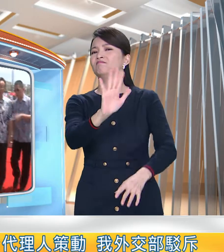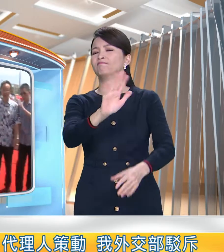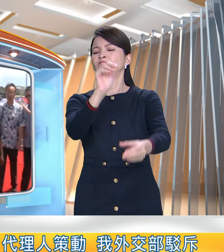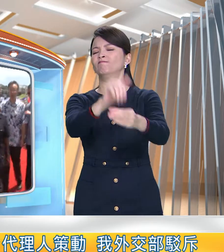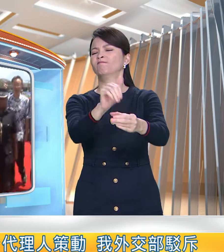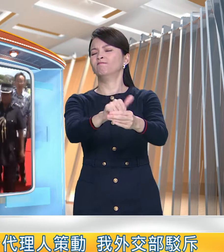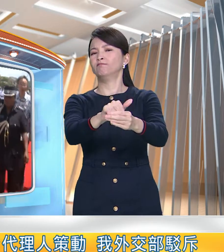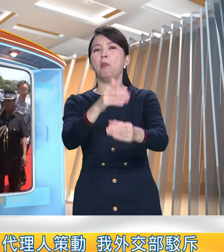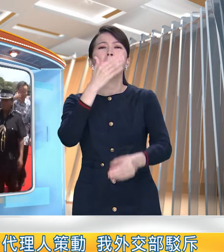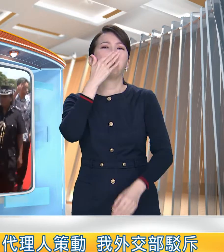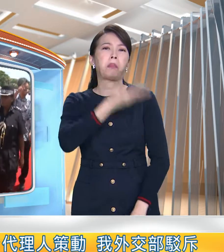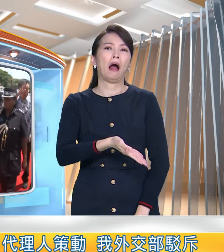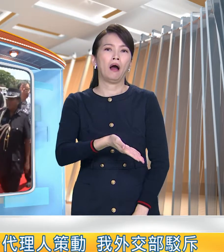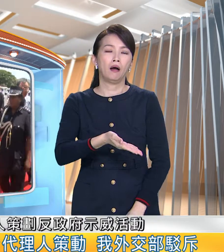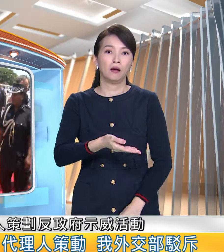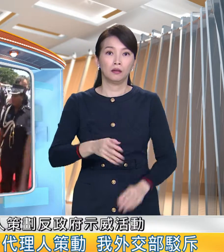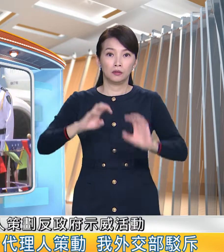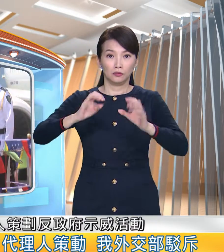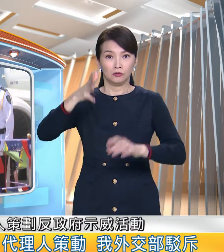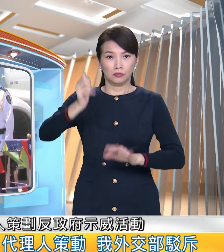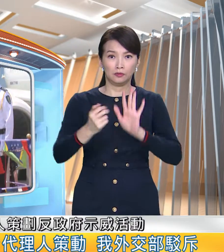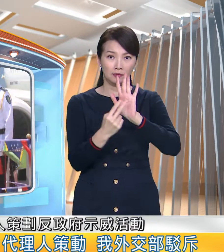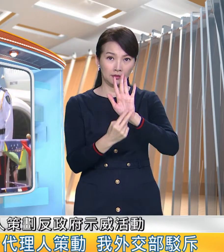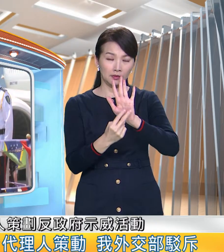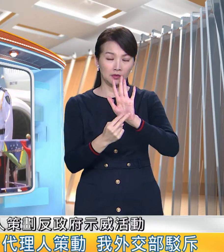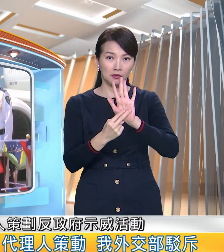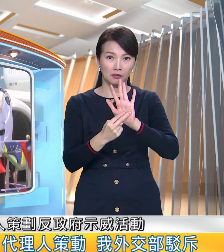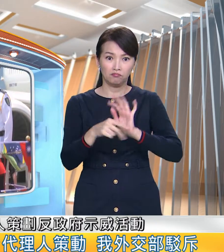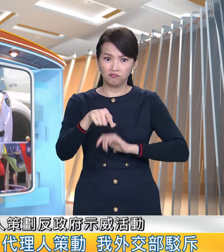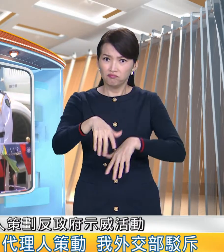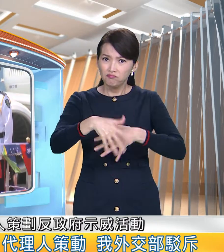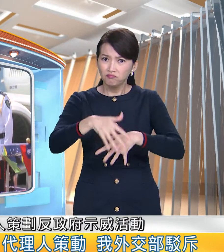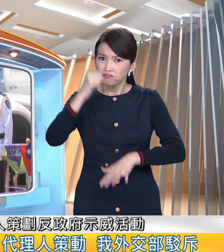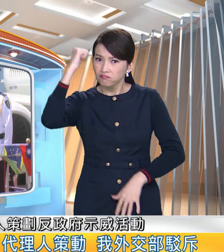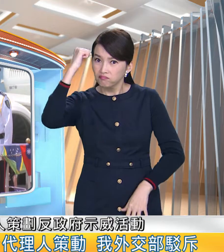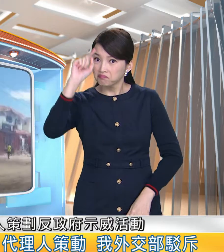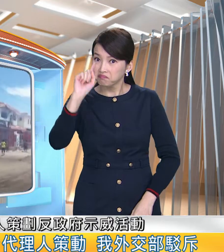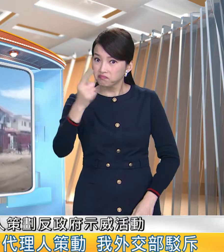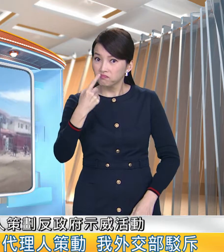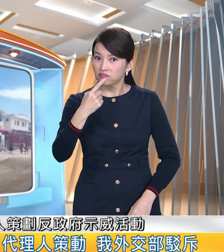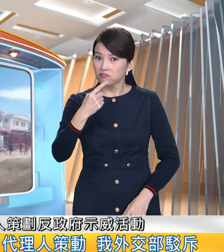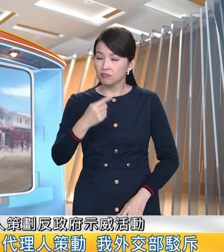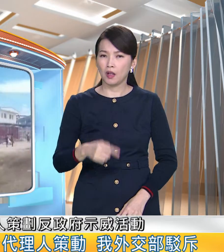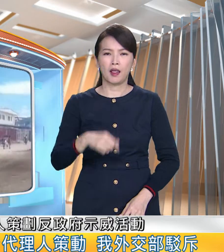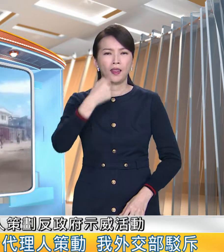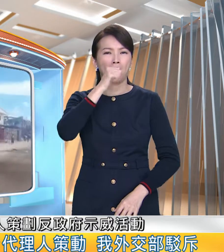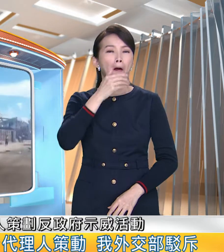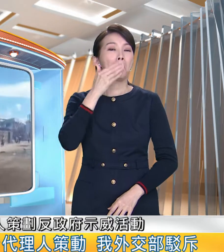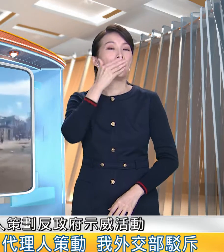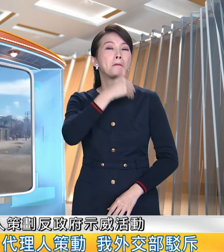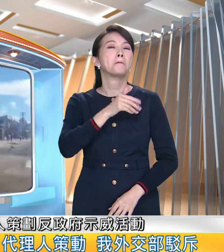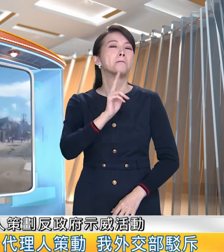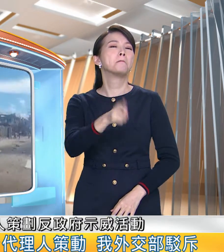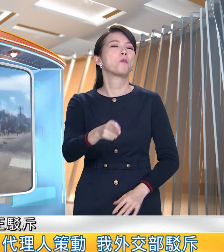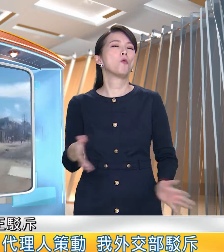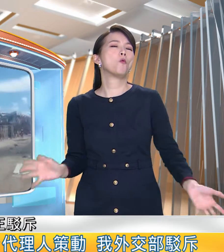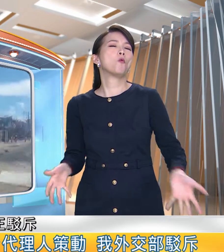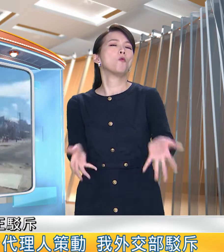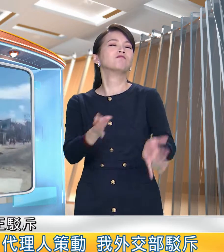论时指控台湾代理人策划反政府示威活动，对此外交部严正